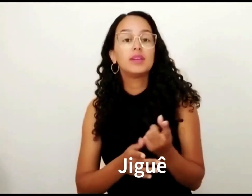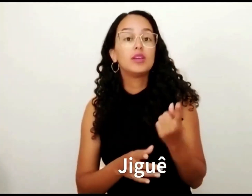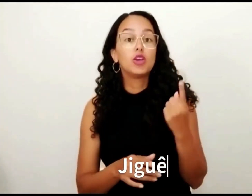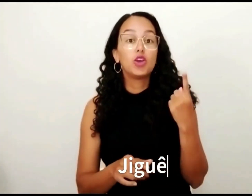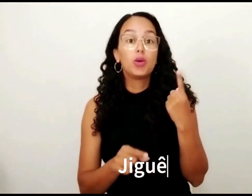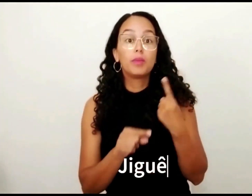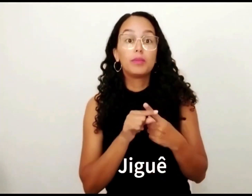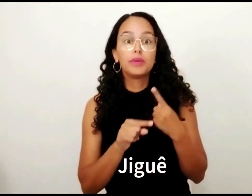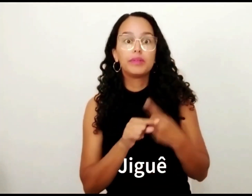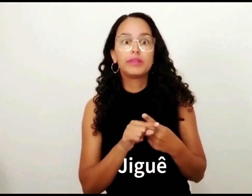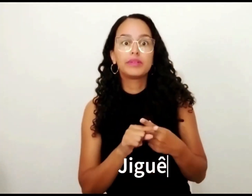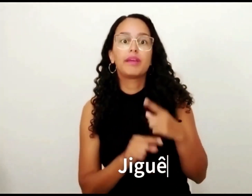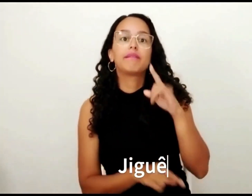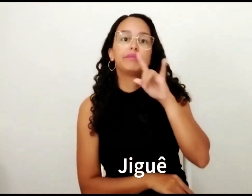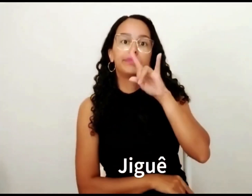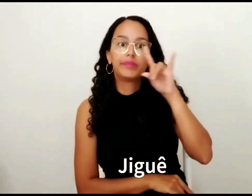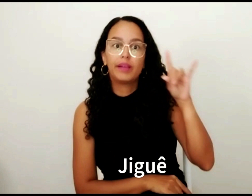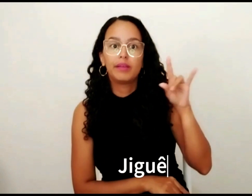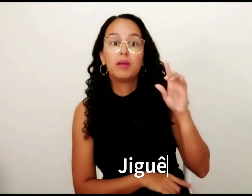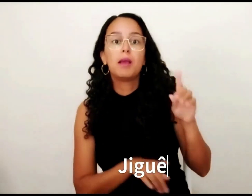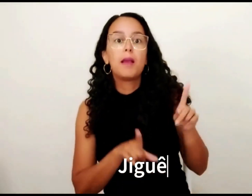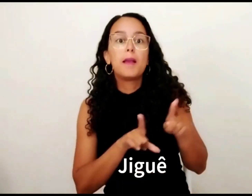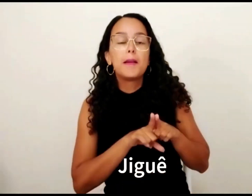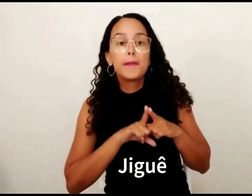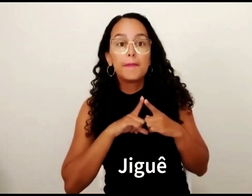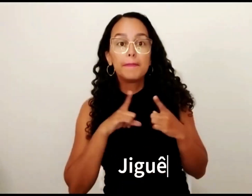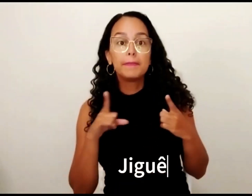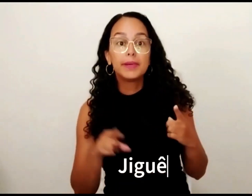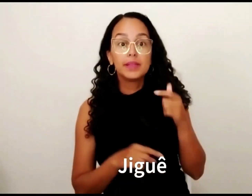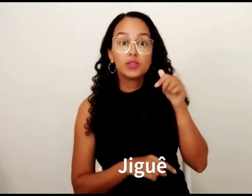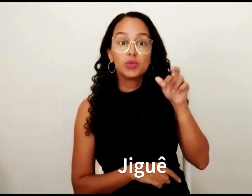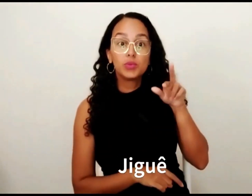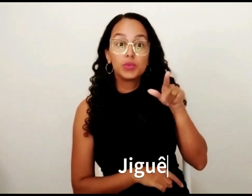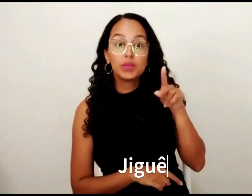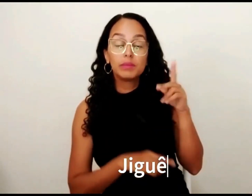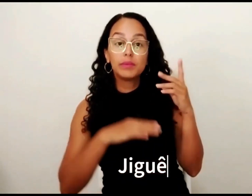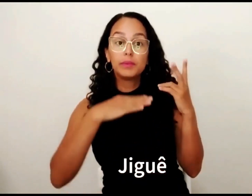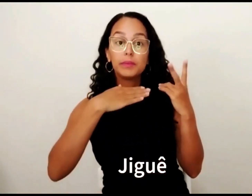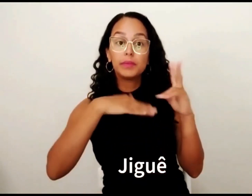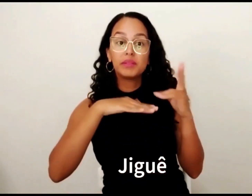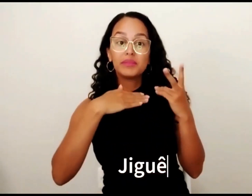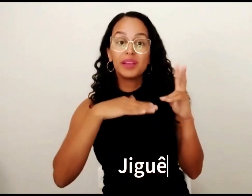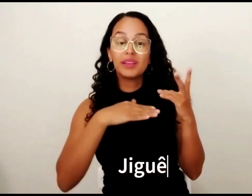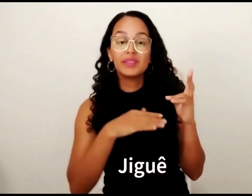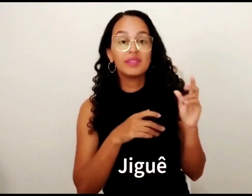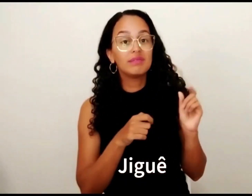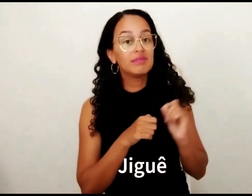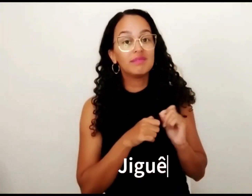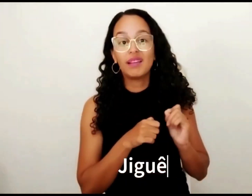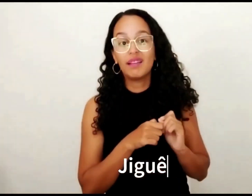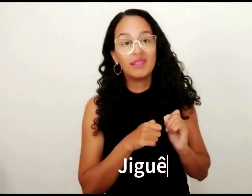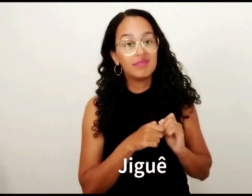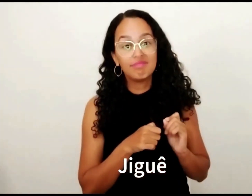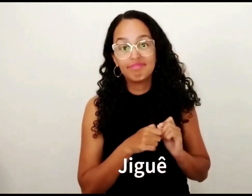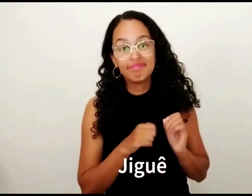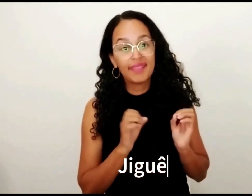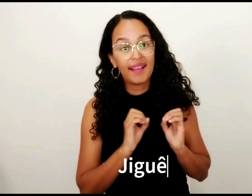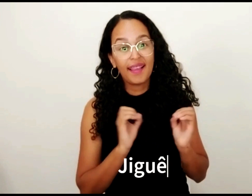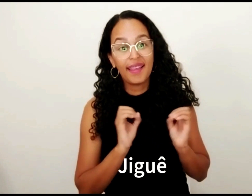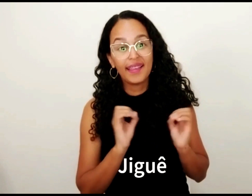Ele também tenta se lavar depois que seu irmão se transforma em branco, mas a água já estava